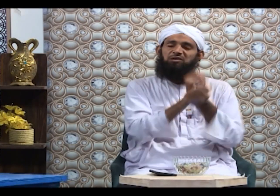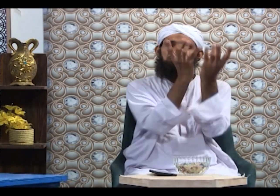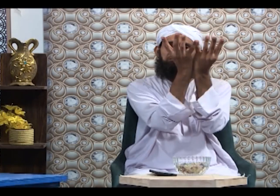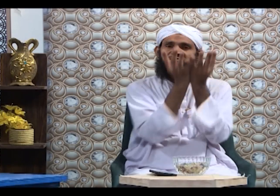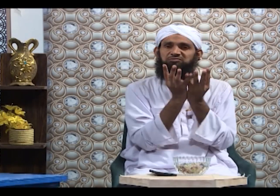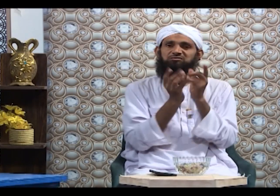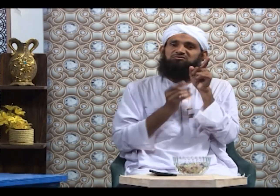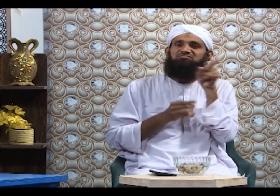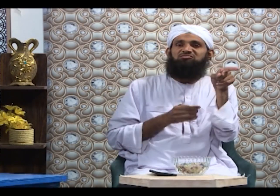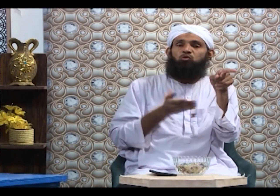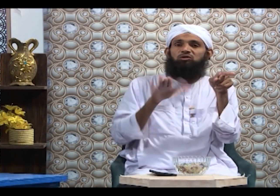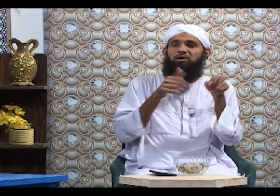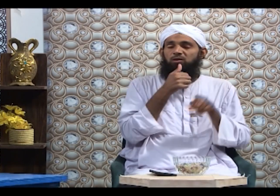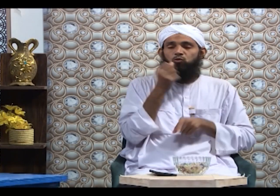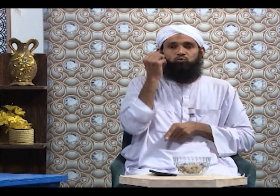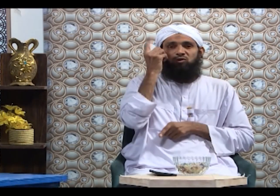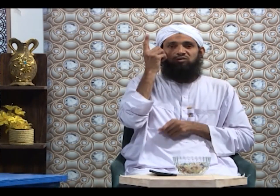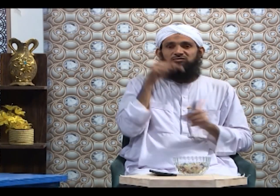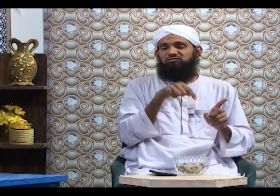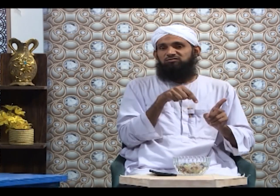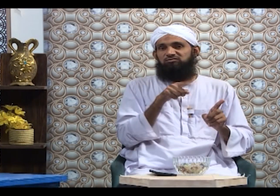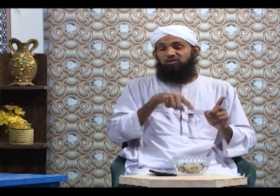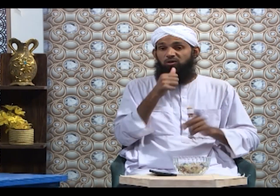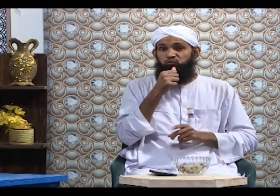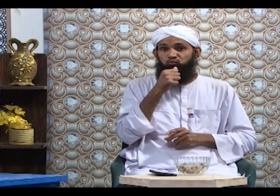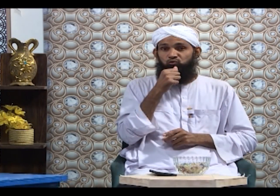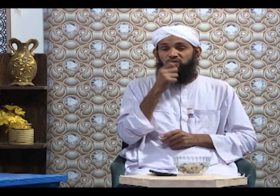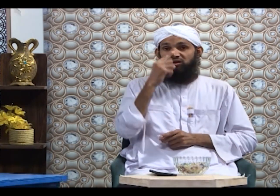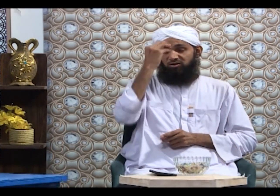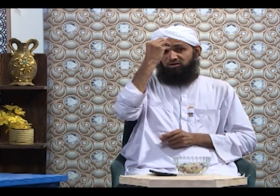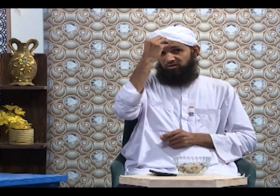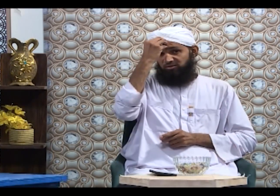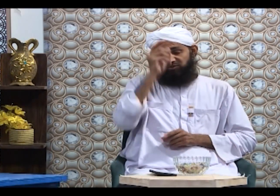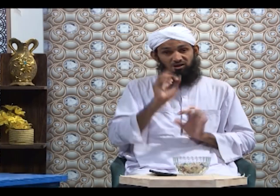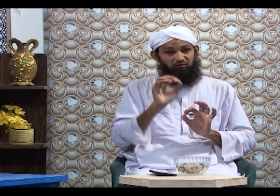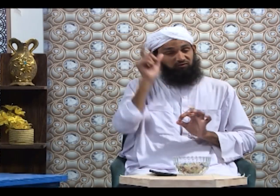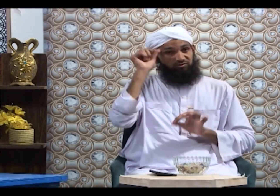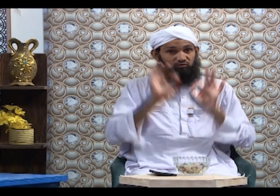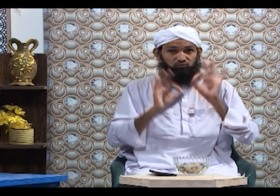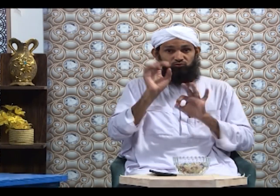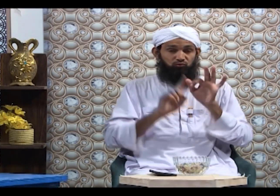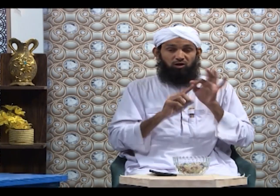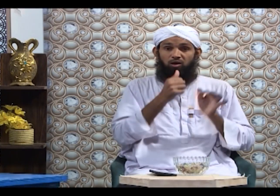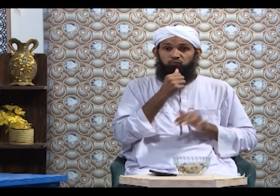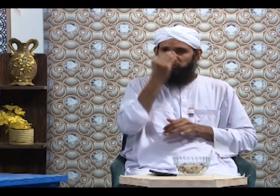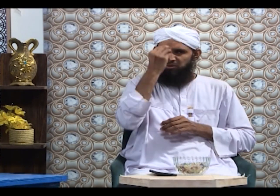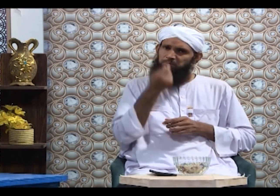کے پیچھے چلا جاتا ہے۔ لہذا باپ کی ذمہ داری صرف یہی نہیں کہ پیسہ بنانے کی مشین بن کر خوب دولت اکٹھی